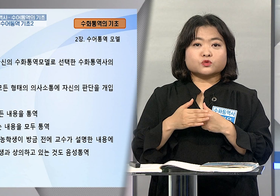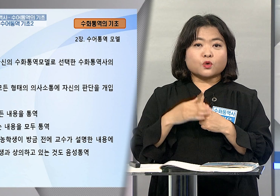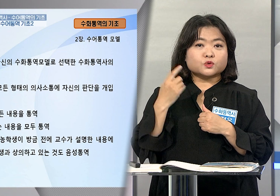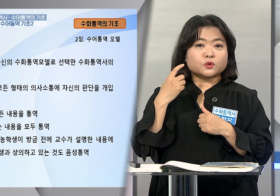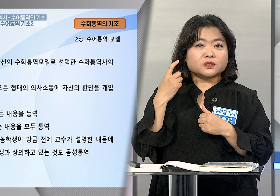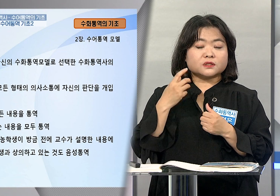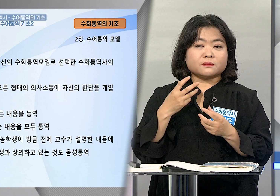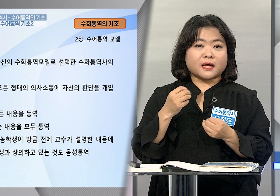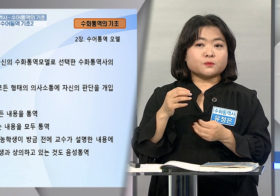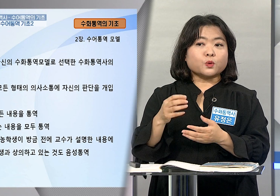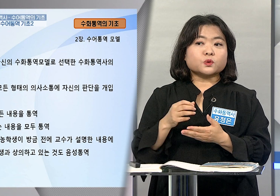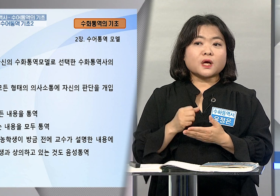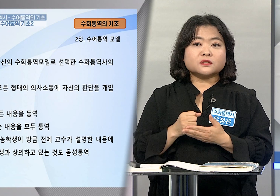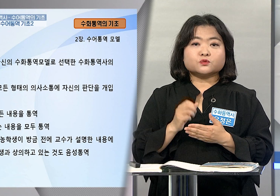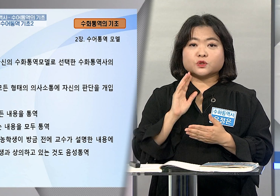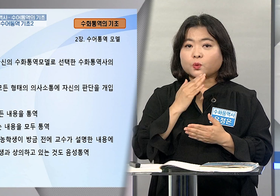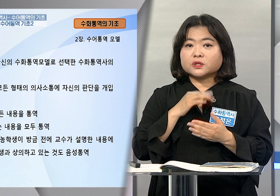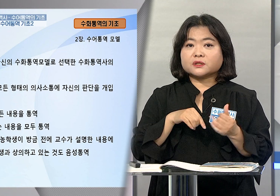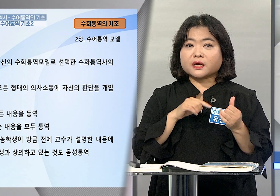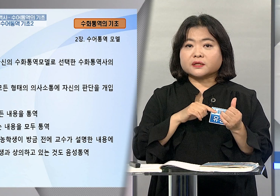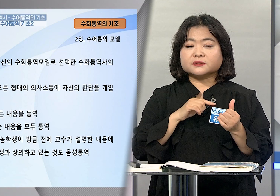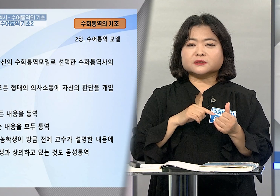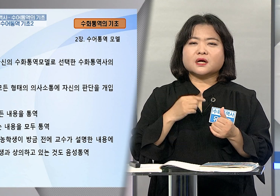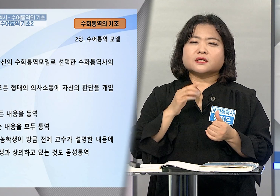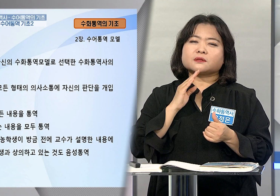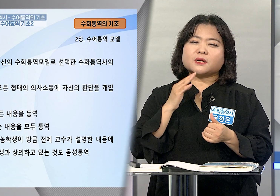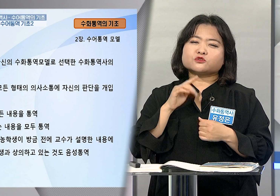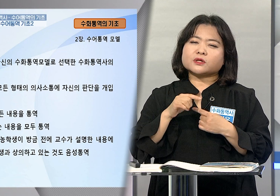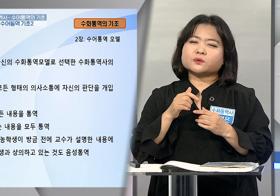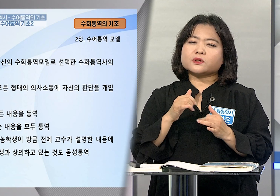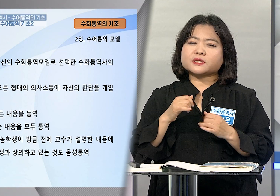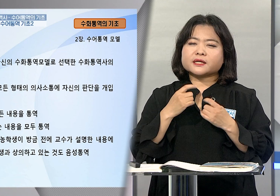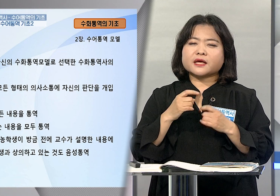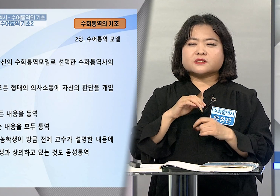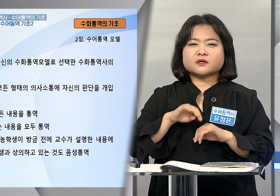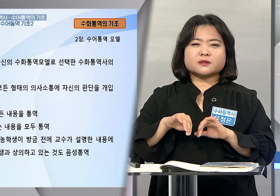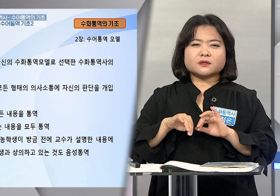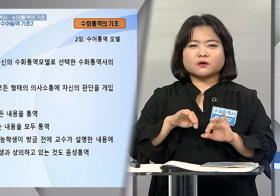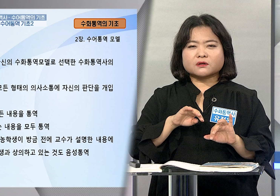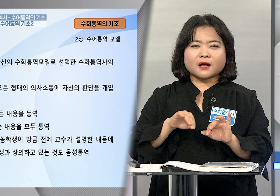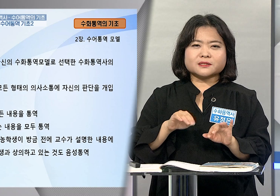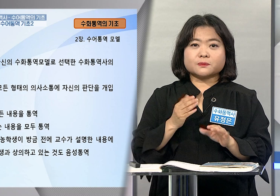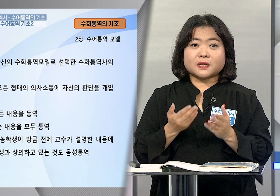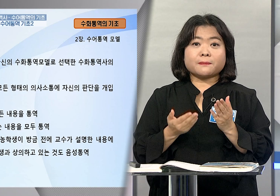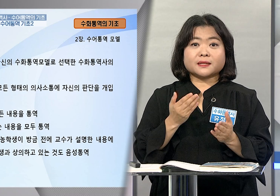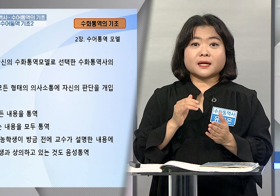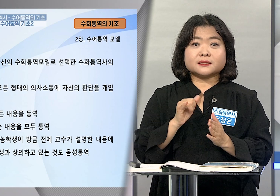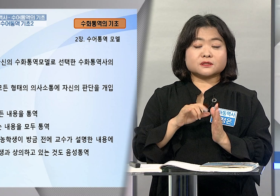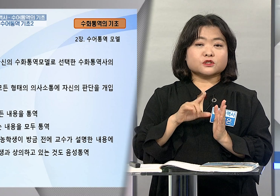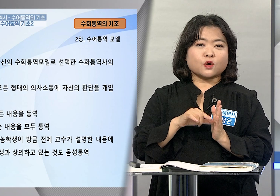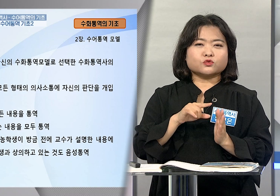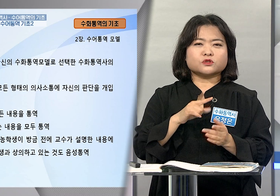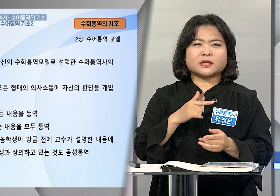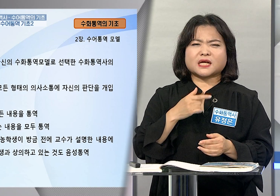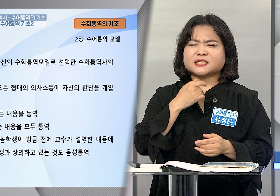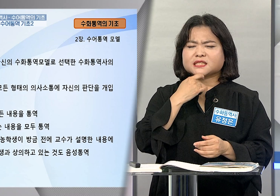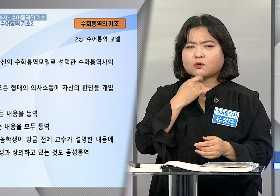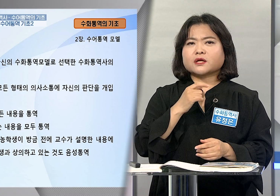도움으로 소리를 많이 보존하는 우리 농인들에게는 정말 수화통역사의 개인적인 어떤 간섭이나 판단이 있을 경우를 굉장히 싫어하는